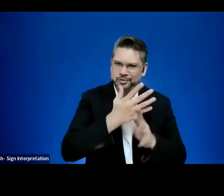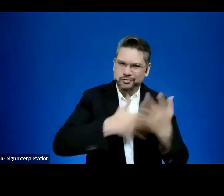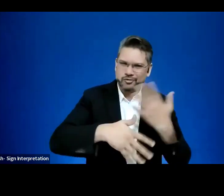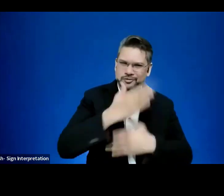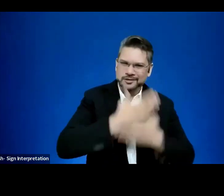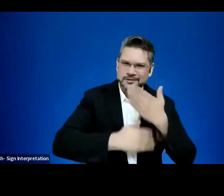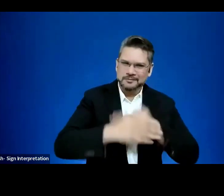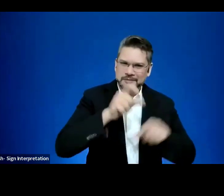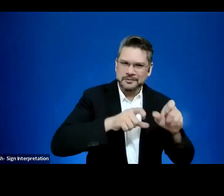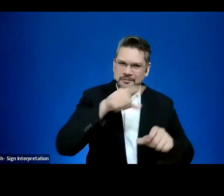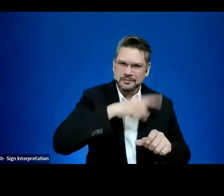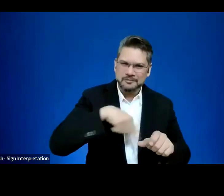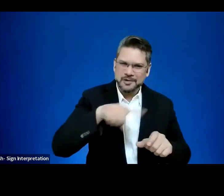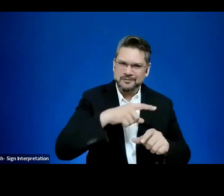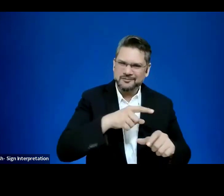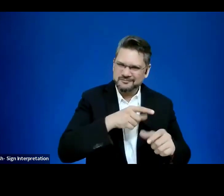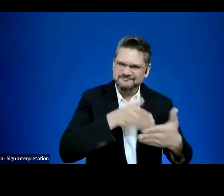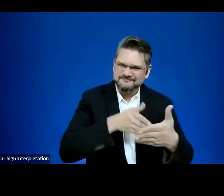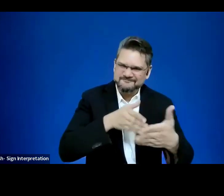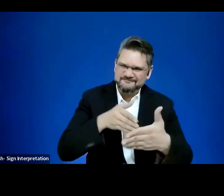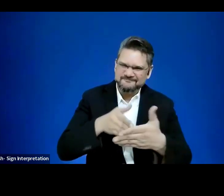在